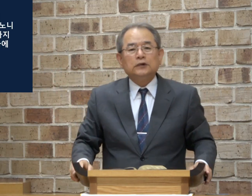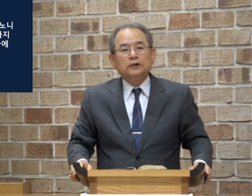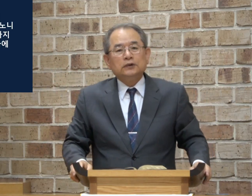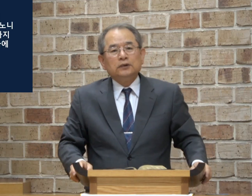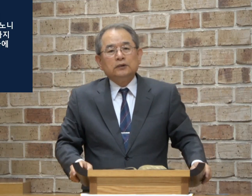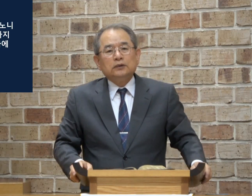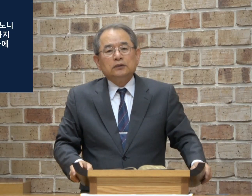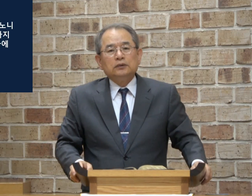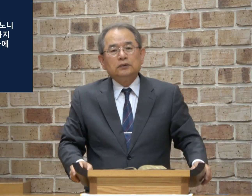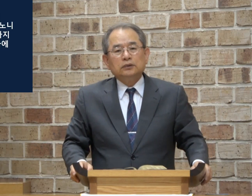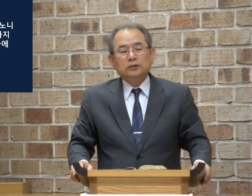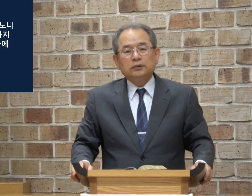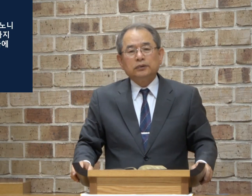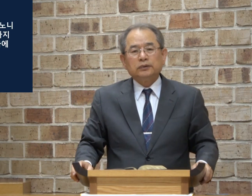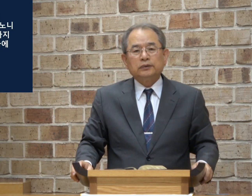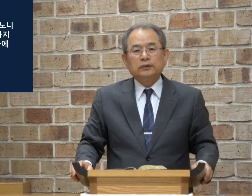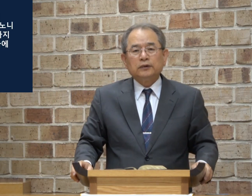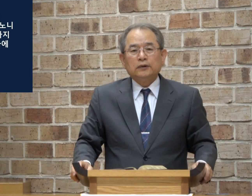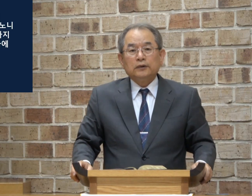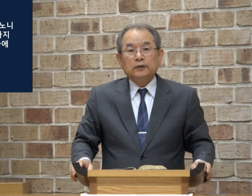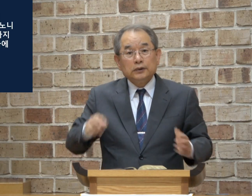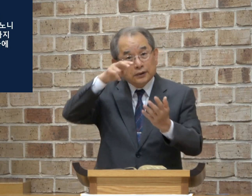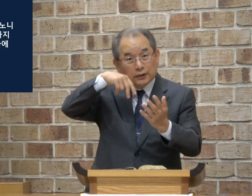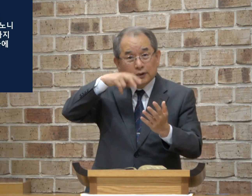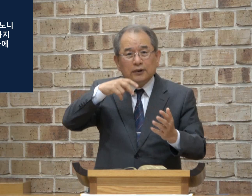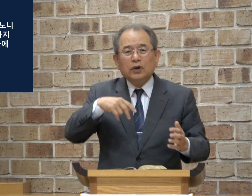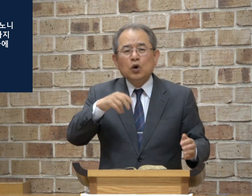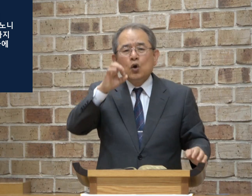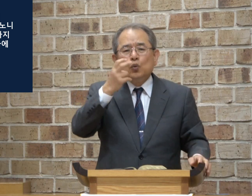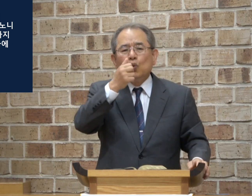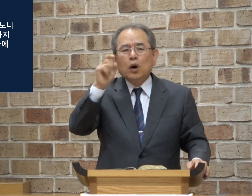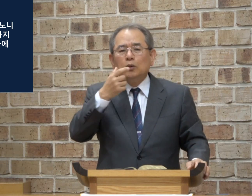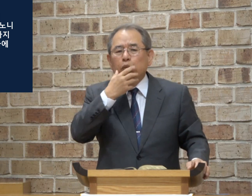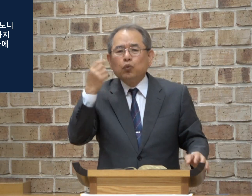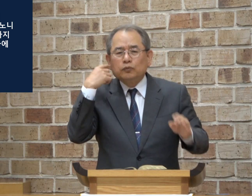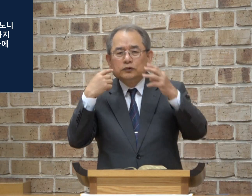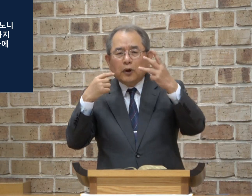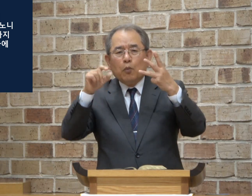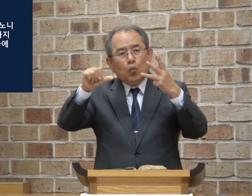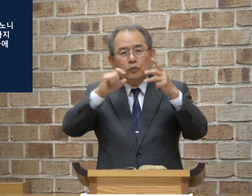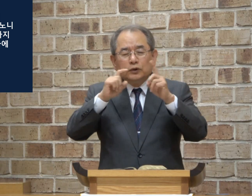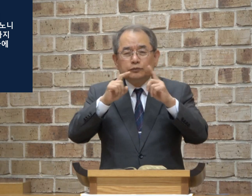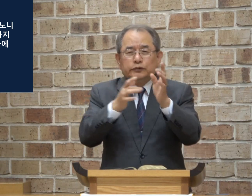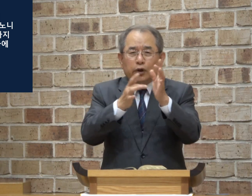얼마나 중요한 것인지를 보여주는 것입니다. 오늘 요한복음 3장 5절 말씀에